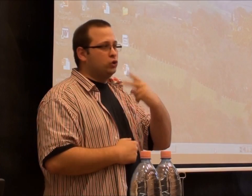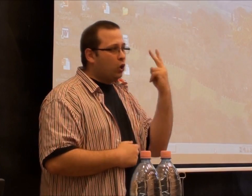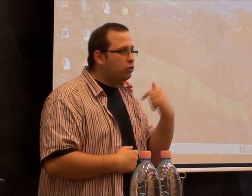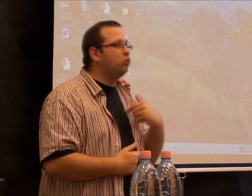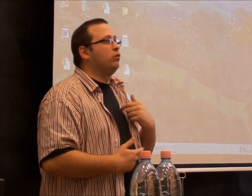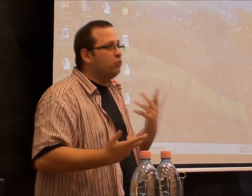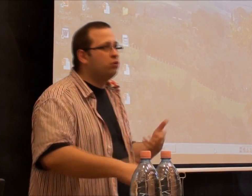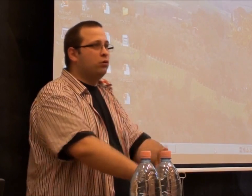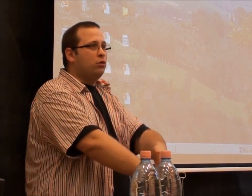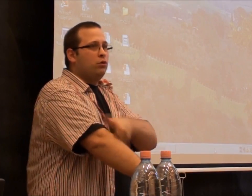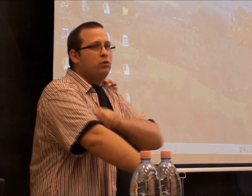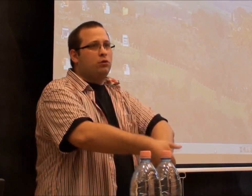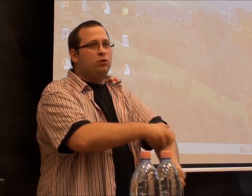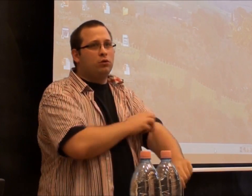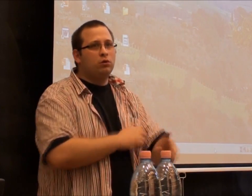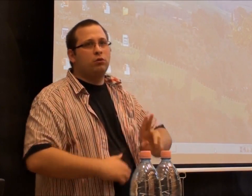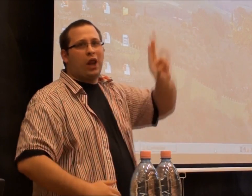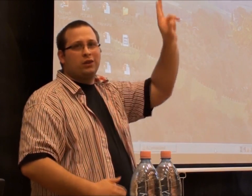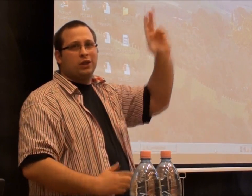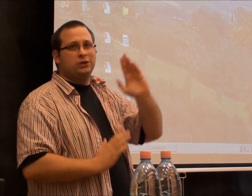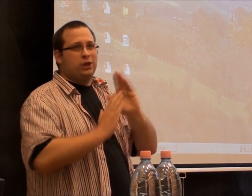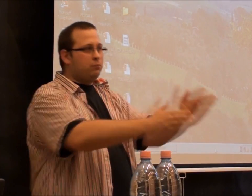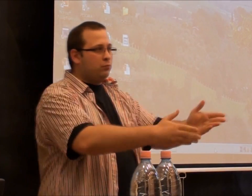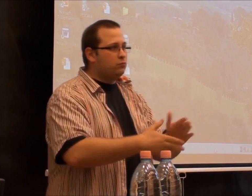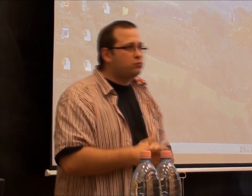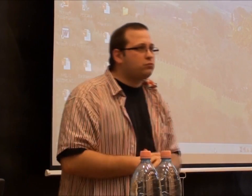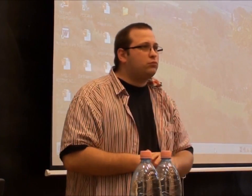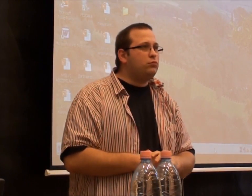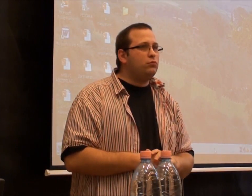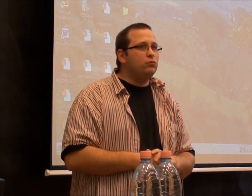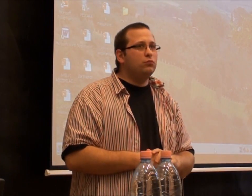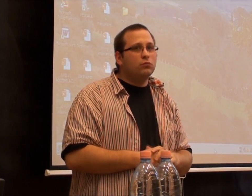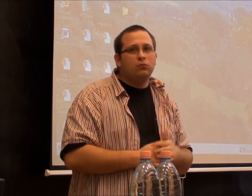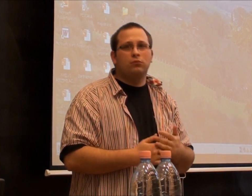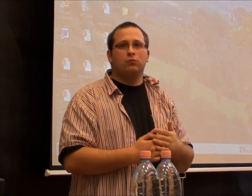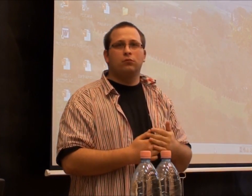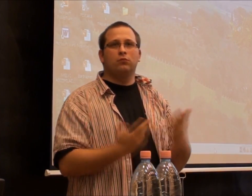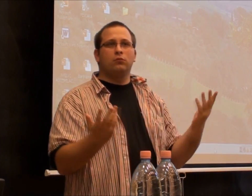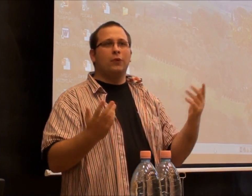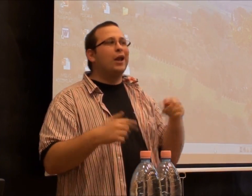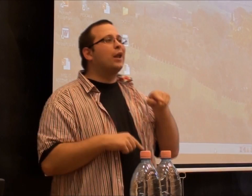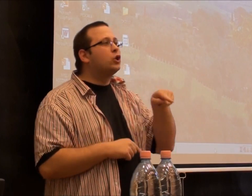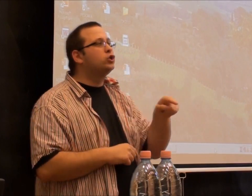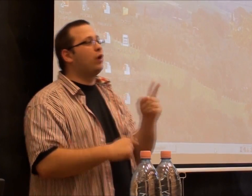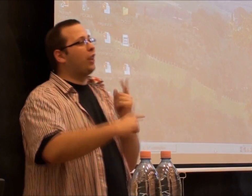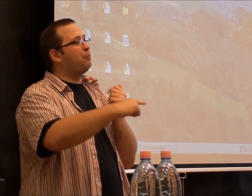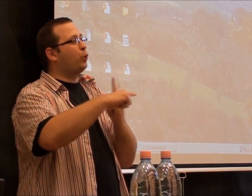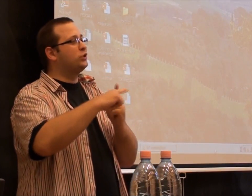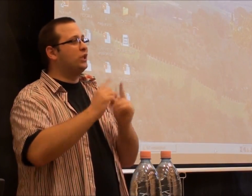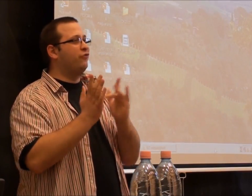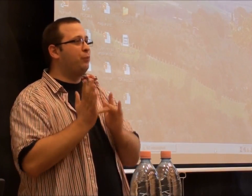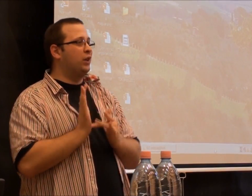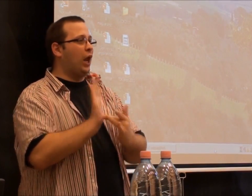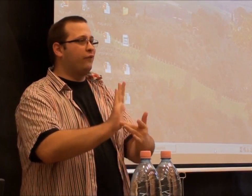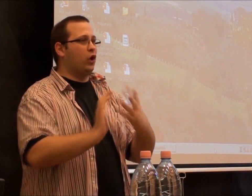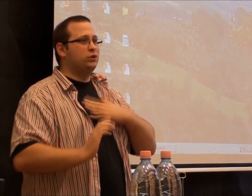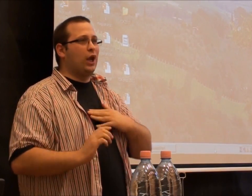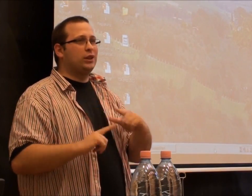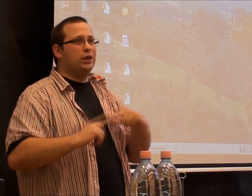hogy érdekel maga a szak, és neki gyűrköztem, jelentkeztem erre a szakra. Egy pozitív